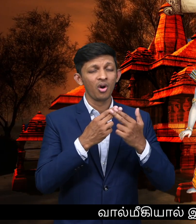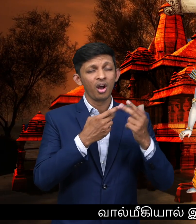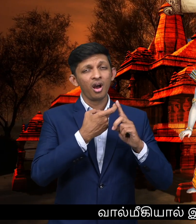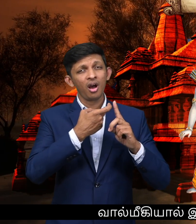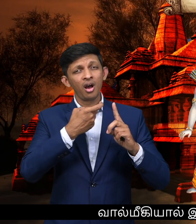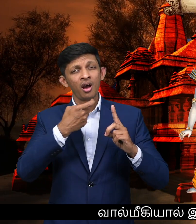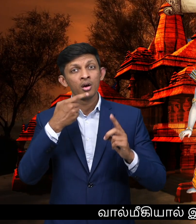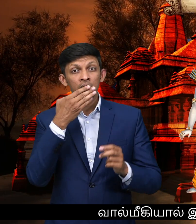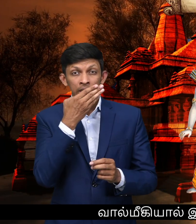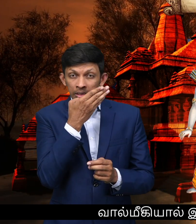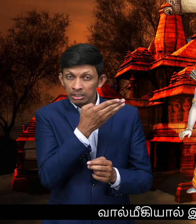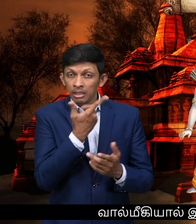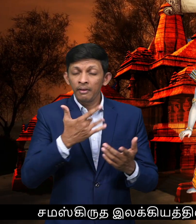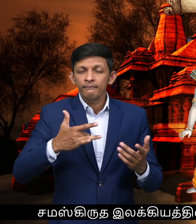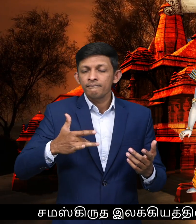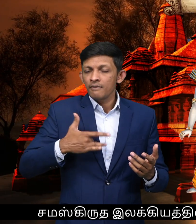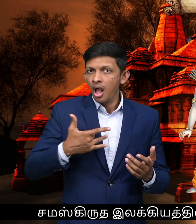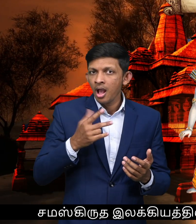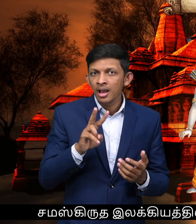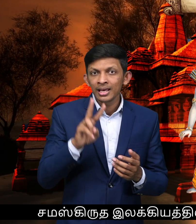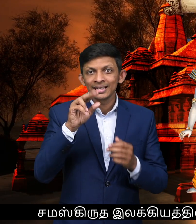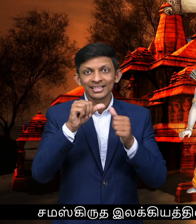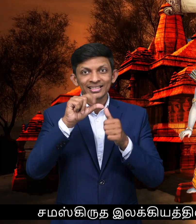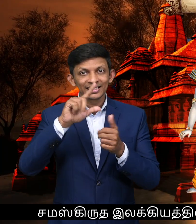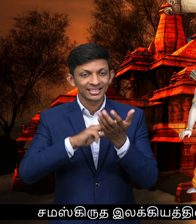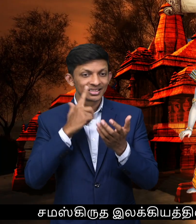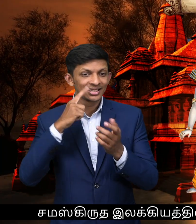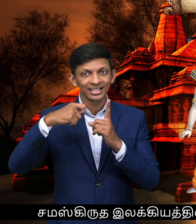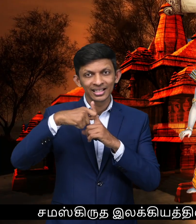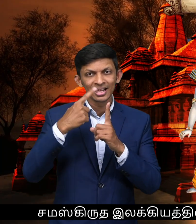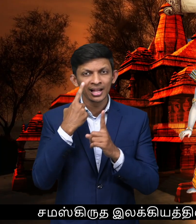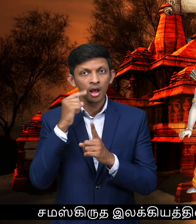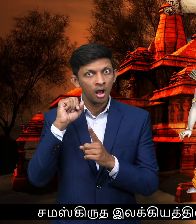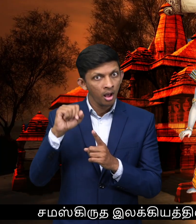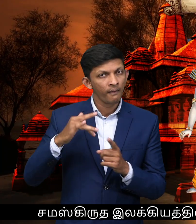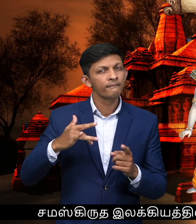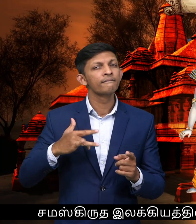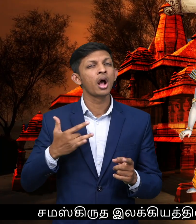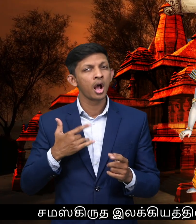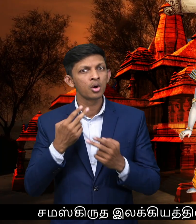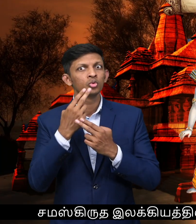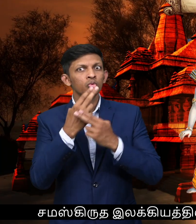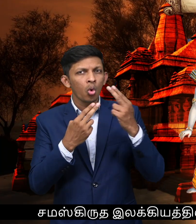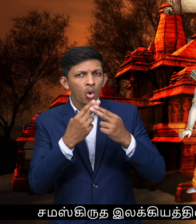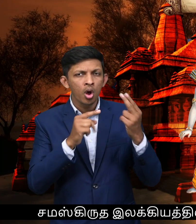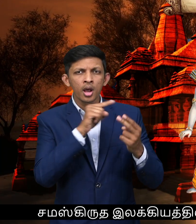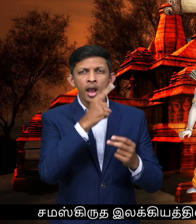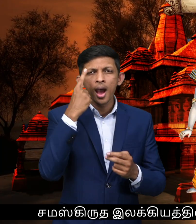வால்மீகியால் இயற்றப்பட்ட இந்த காவியம் சமஸ்கிருத இலக்கியத்தில் முதல் காவியமாக கருதப்படுகிறது.